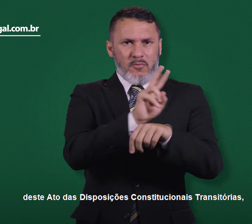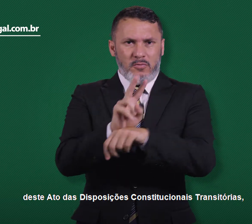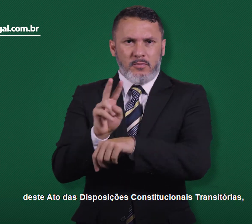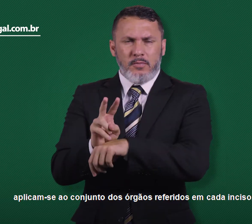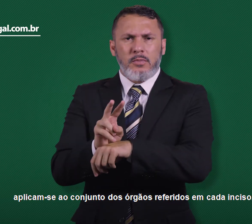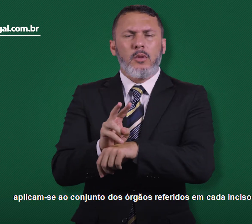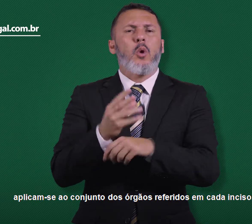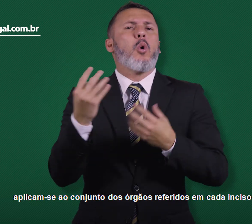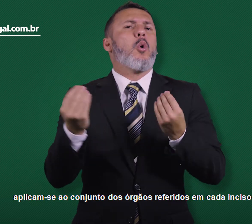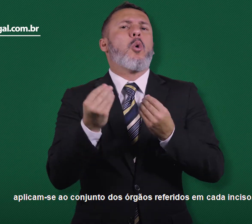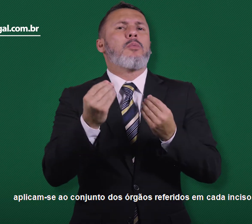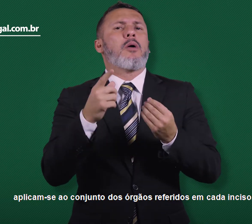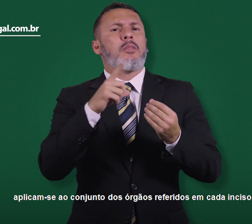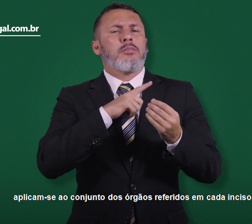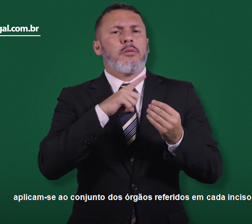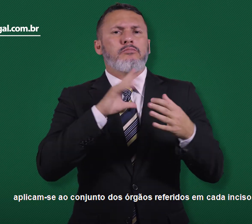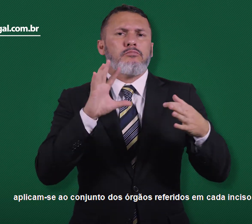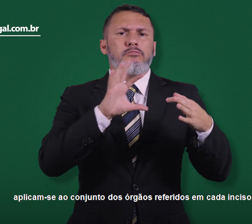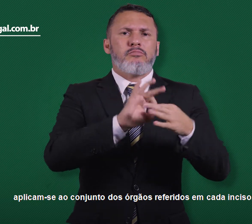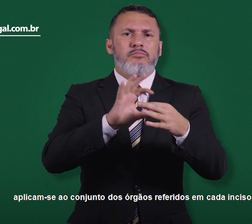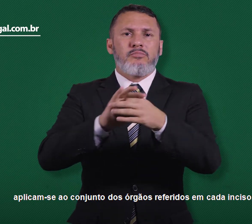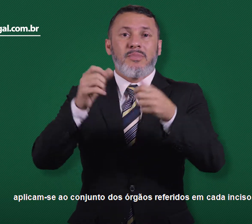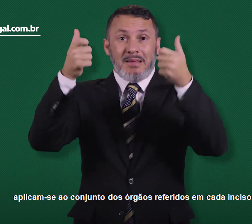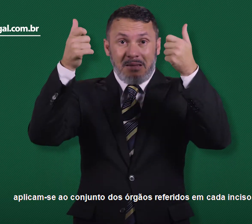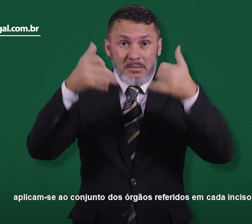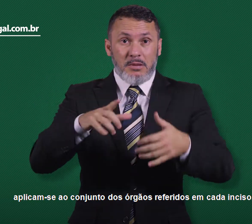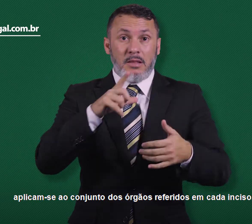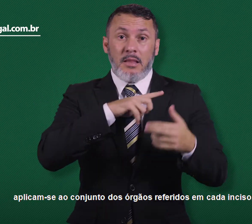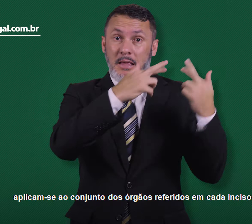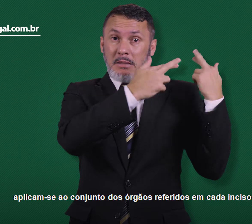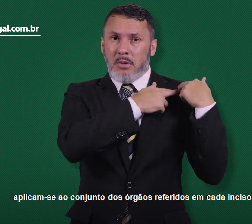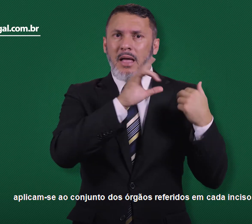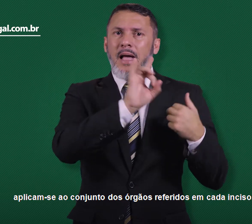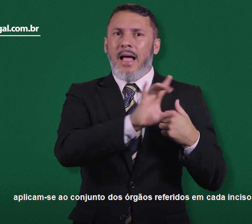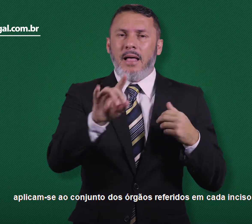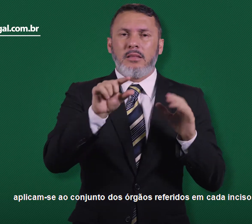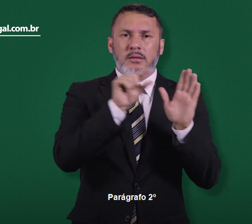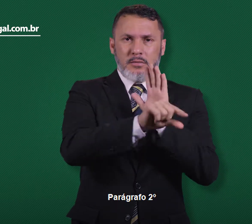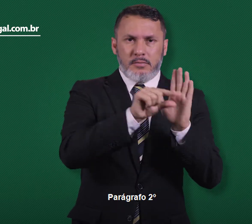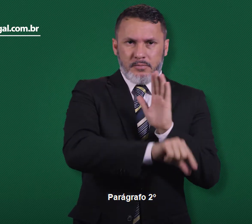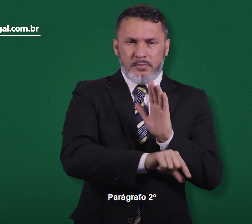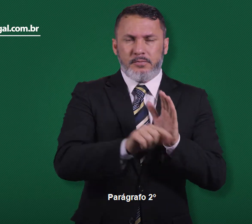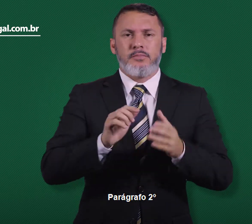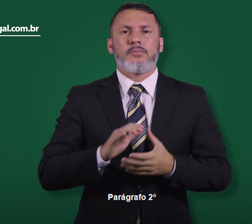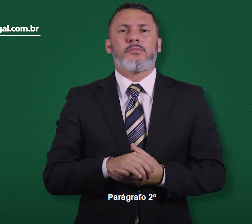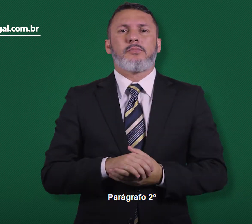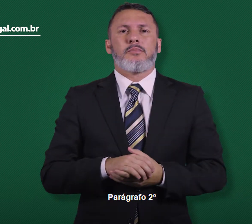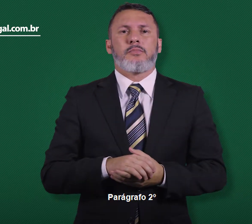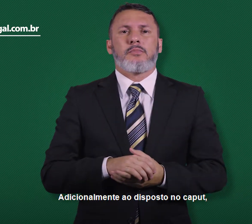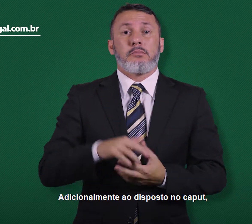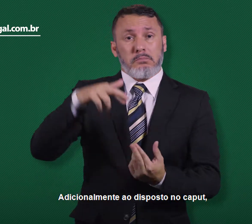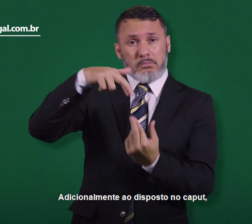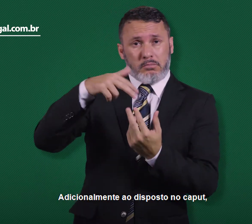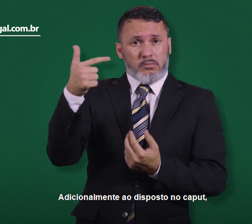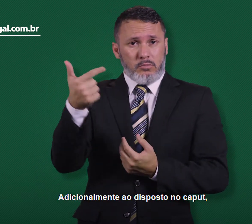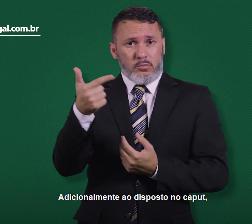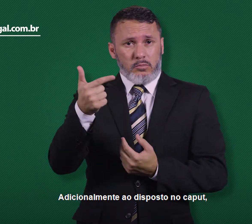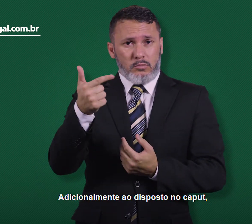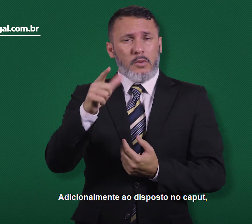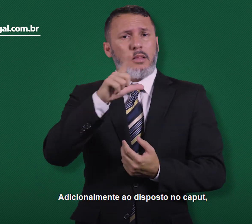transitórias, aplicam-se ao conjunto dos órgãos referidos em cada inciso. Parágrafo 2º. Adicionalmente ao